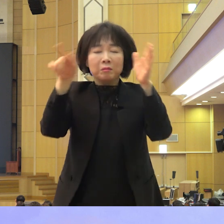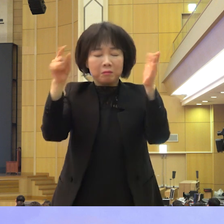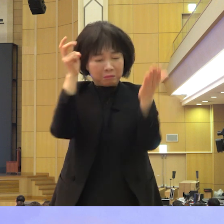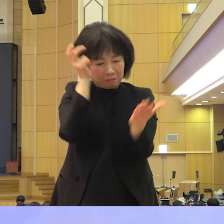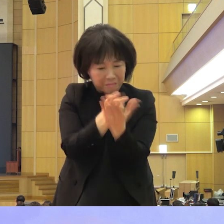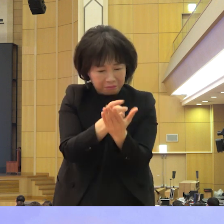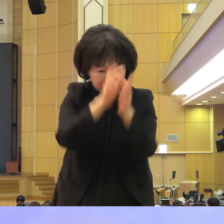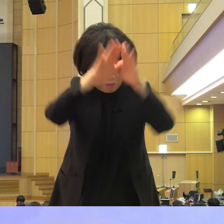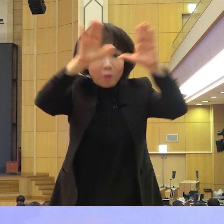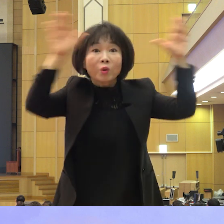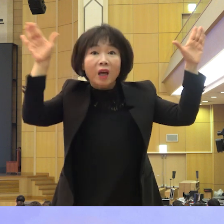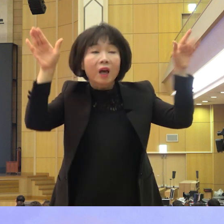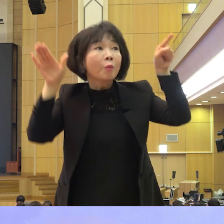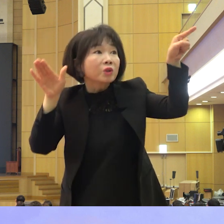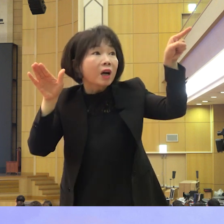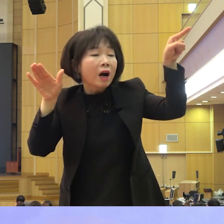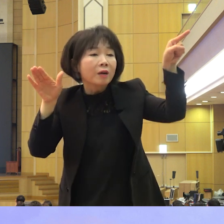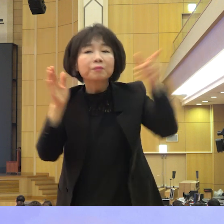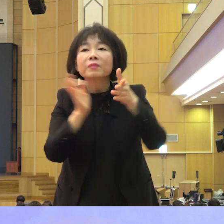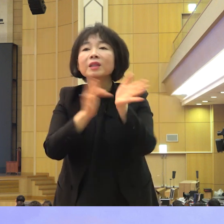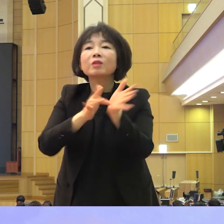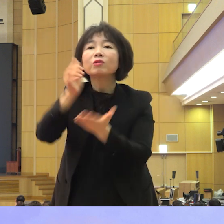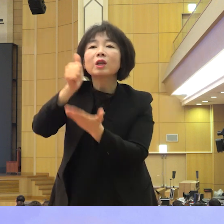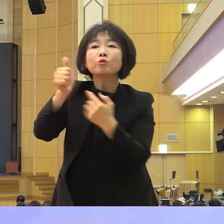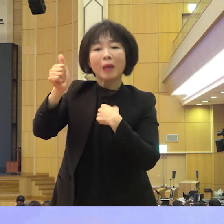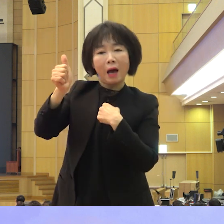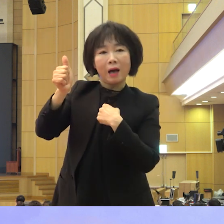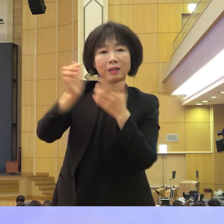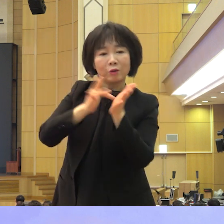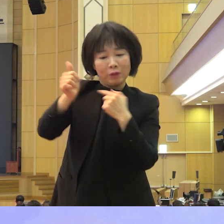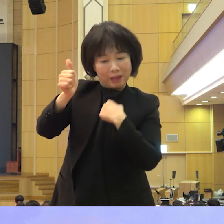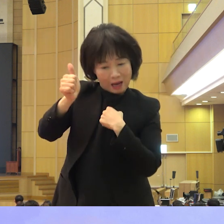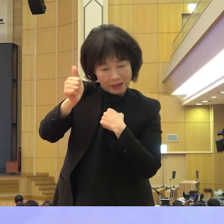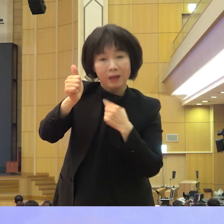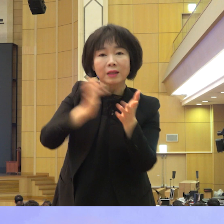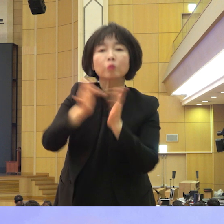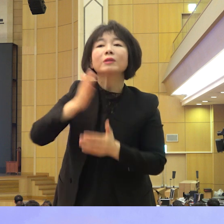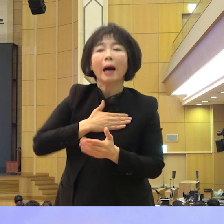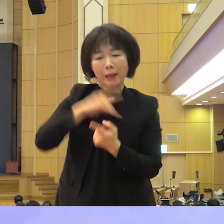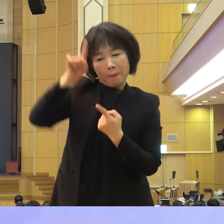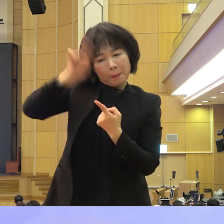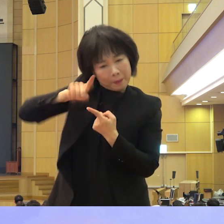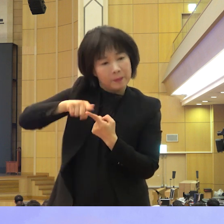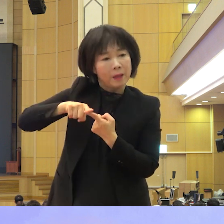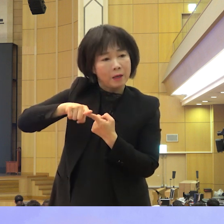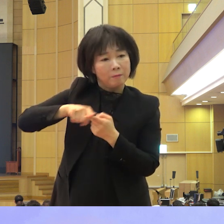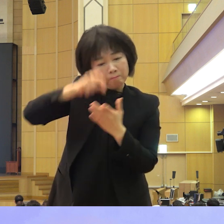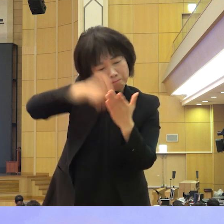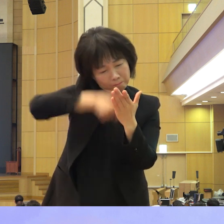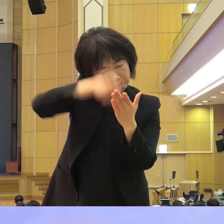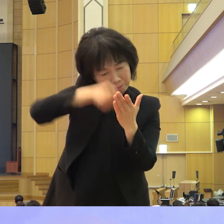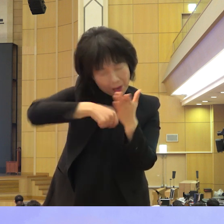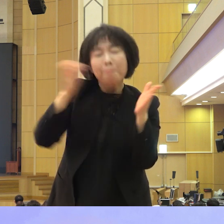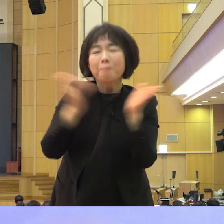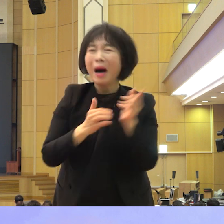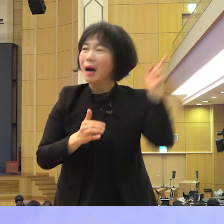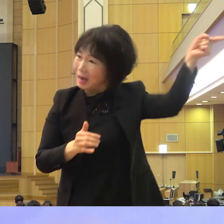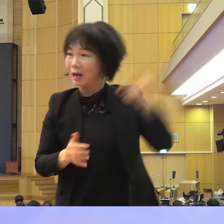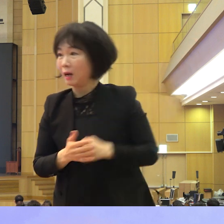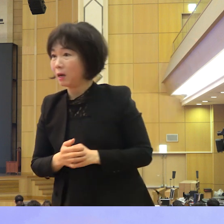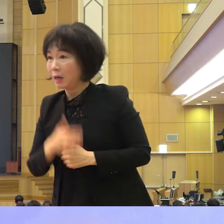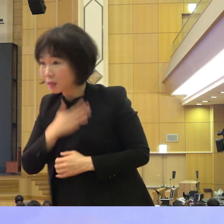모세가 내게 대하여, 모세가 예수님에 대하여 기록했다는 거예요.